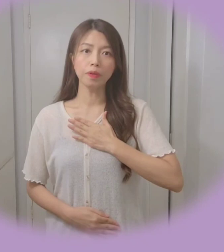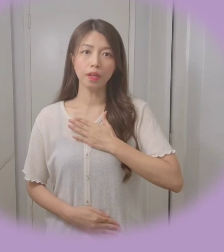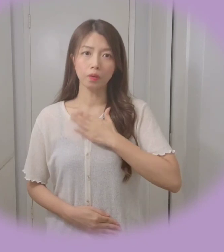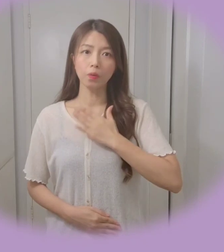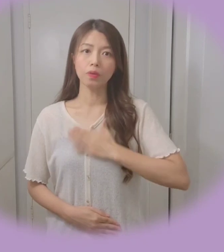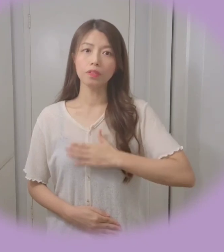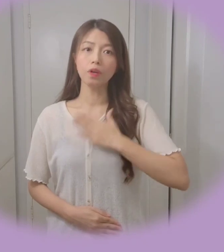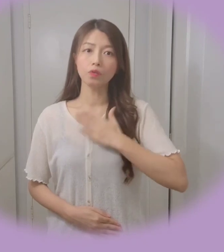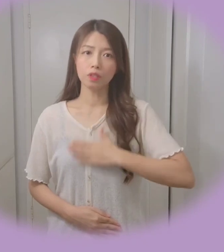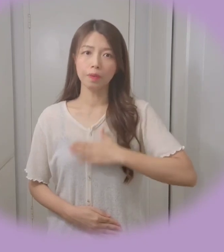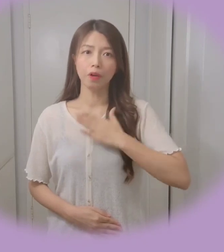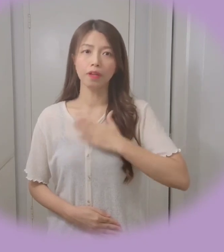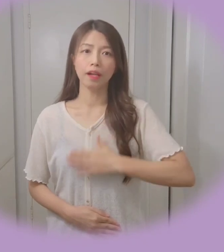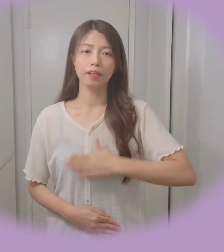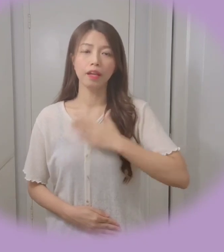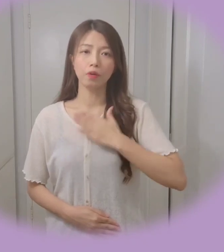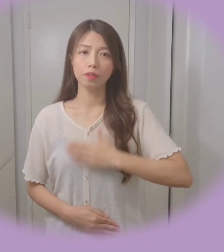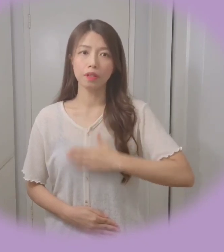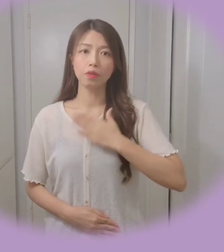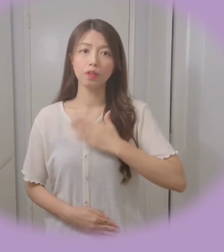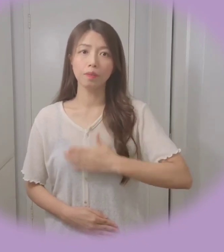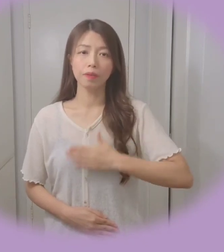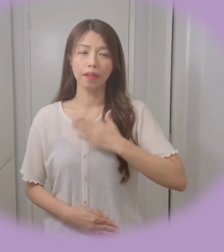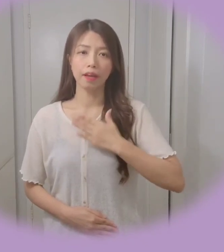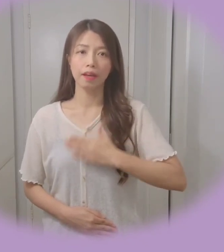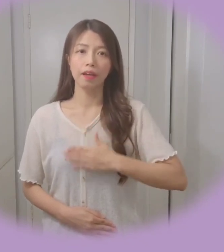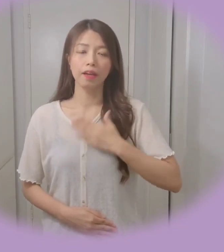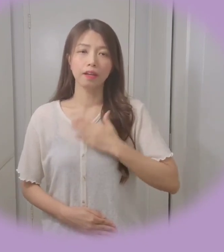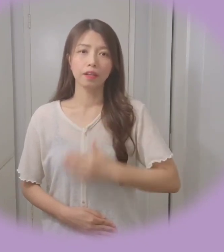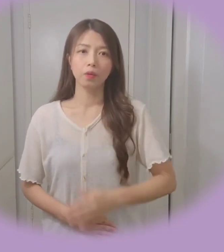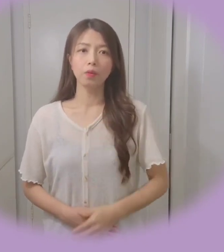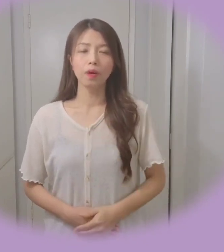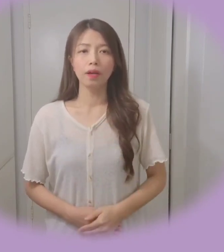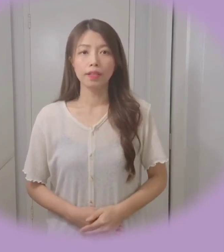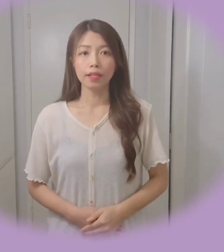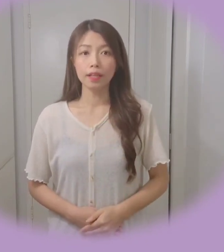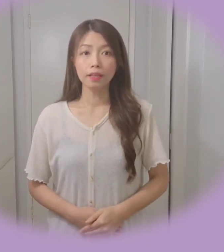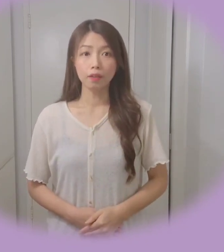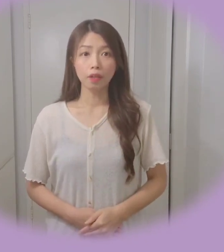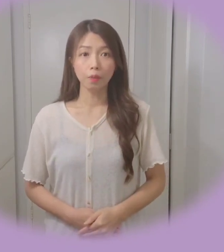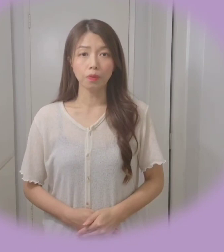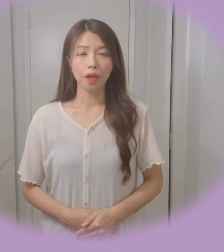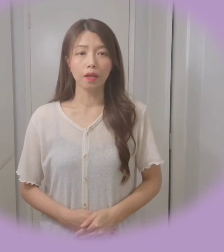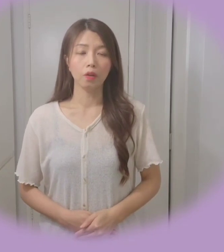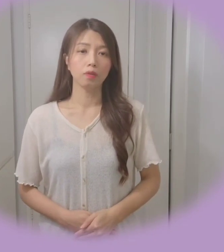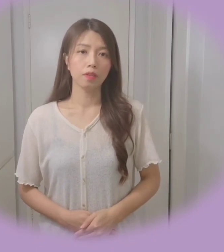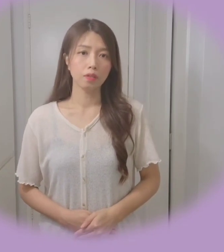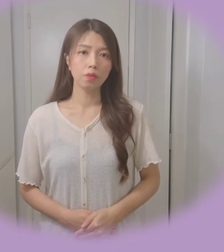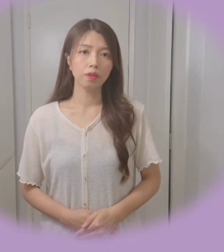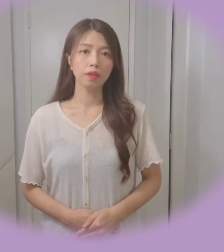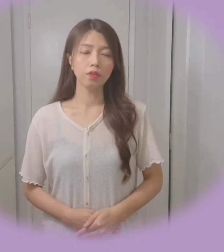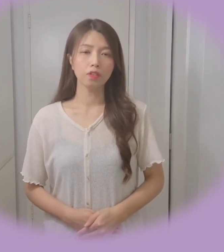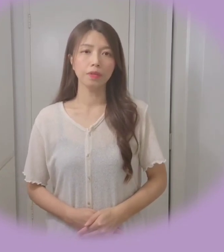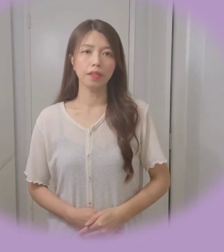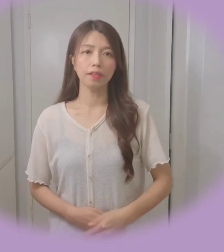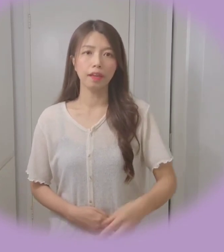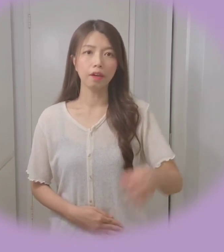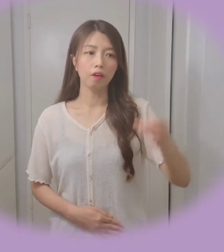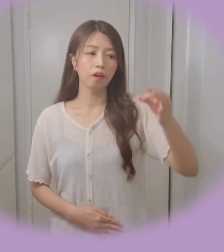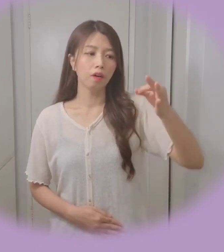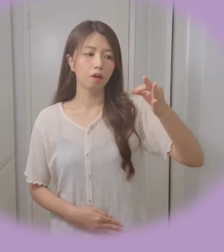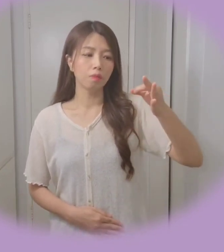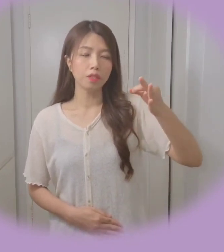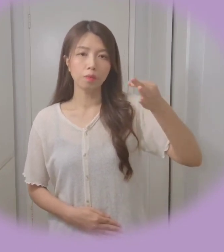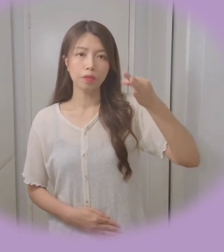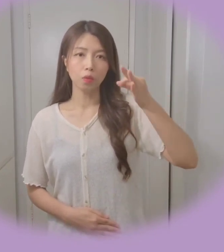이렇게 손바닥으로 쓸어주시면 알다라고 한 뜻의 수어가 됩니다. 그리고 자세히 들여다보다 이런 뜻의 수어를 해주시면